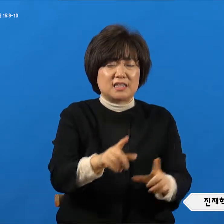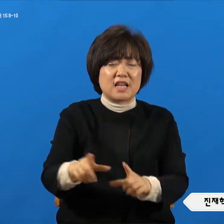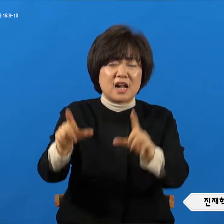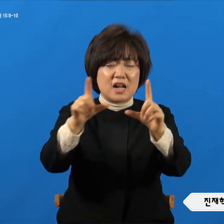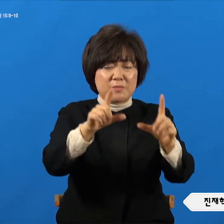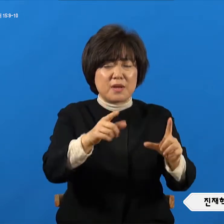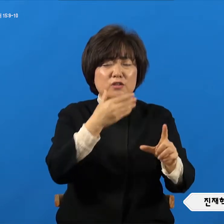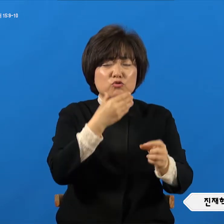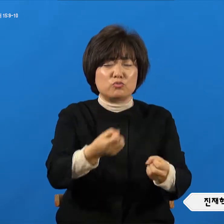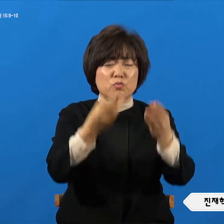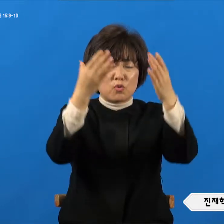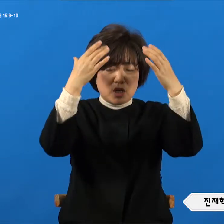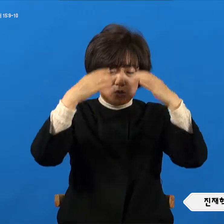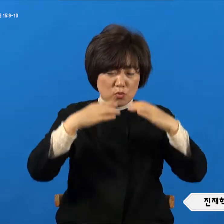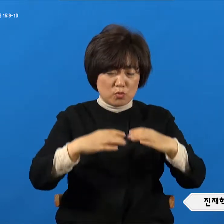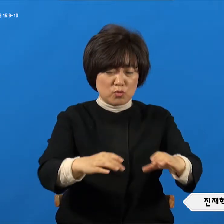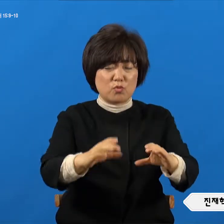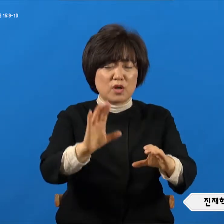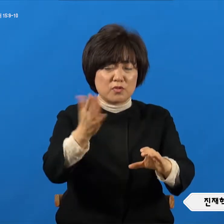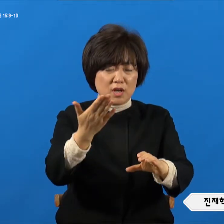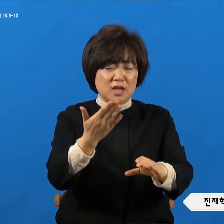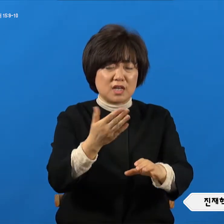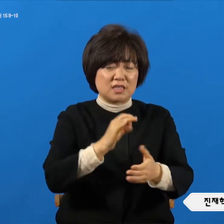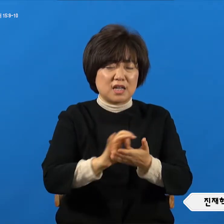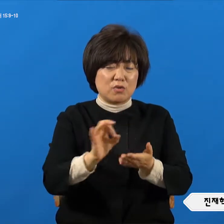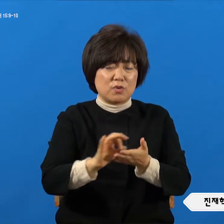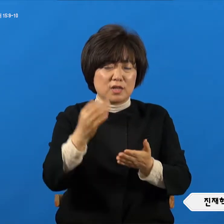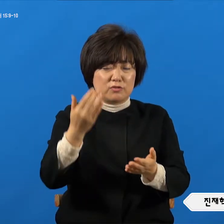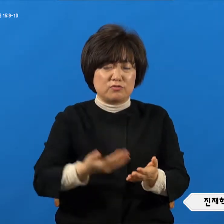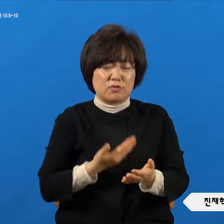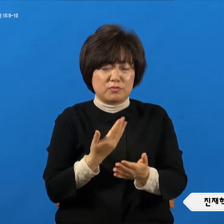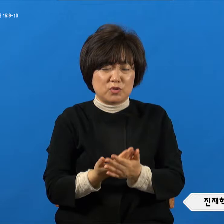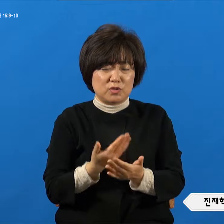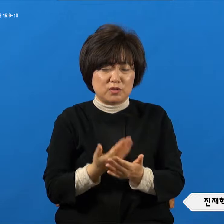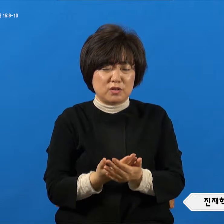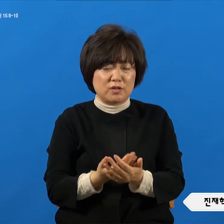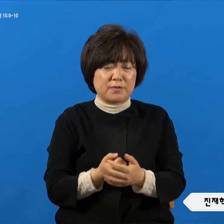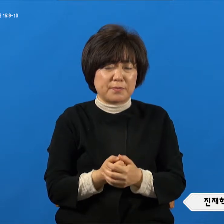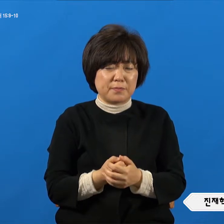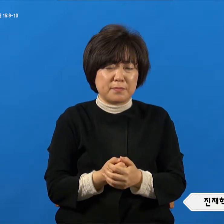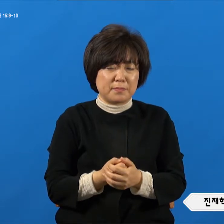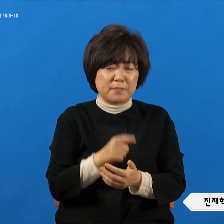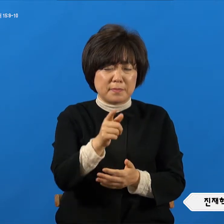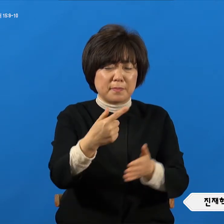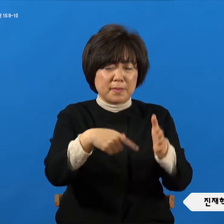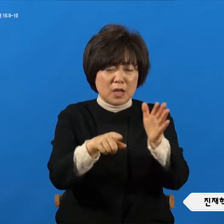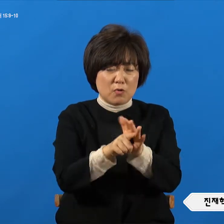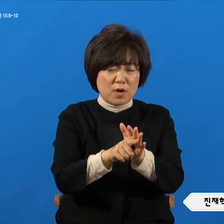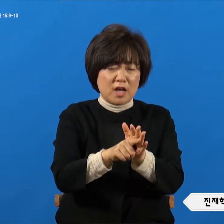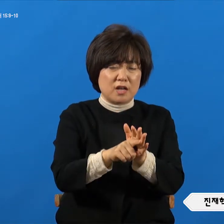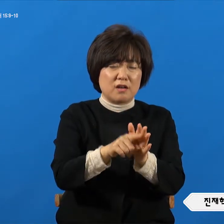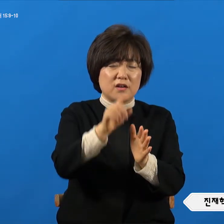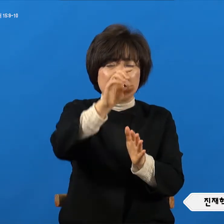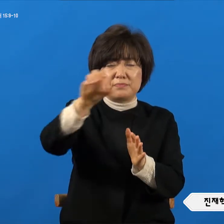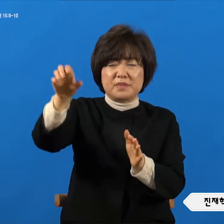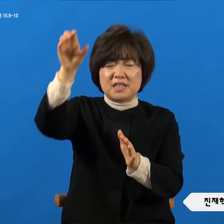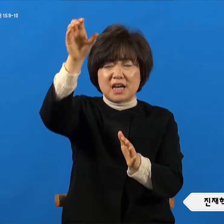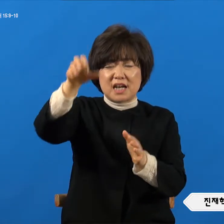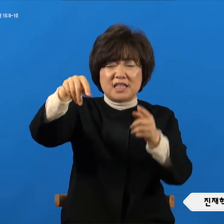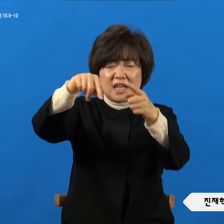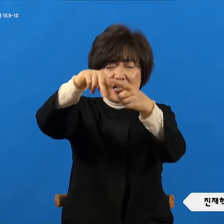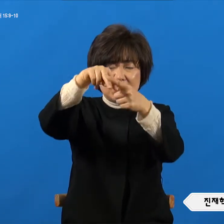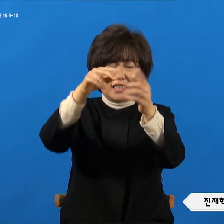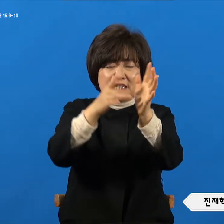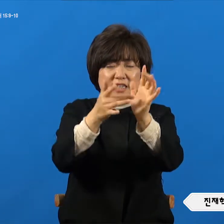되도록 주님 사용하여 주옵소서. 이제는 우리를 위하여 십자가에 달리신